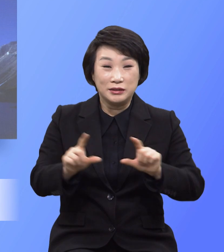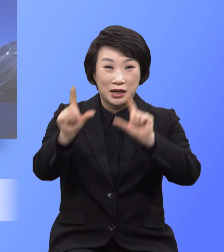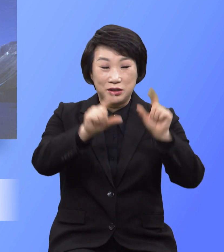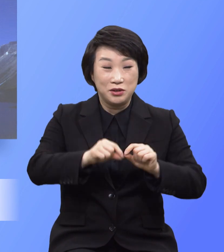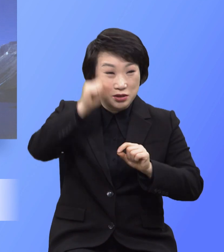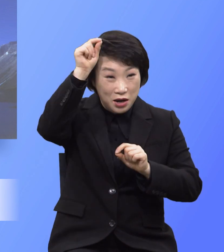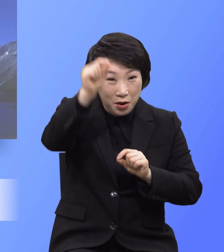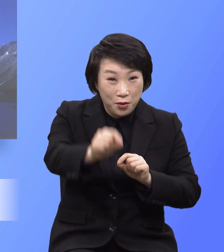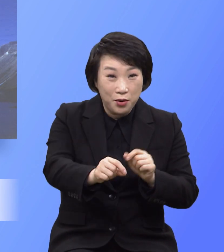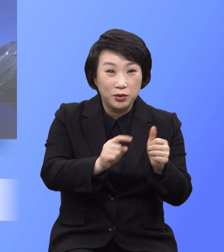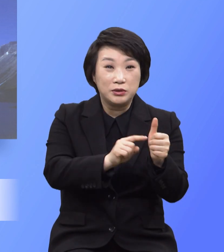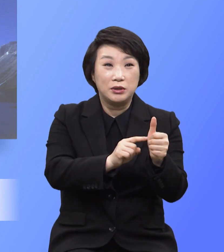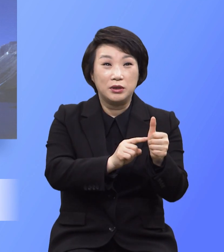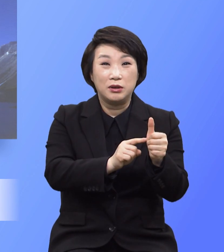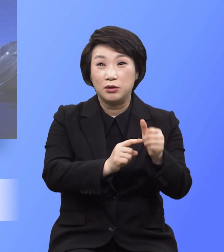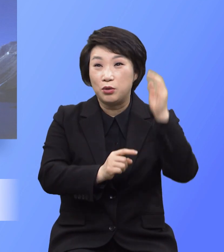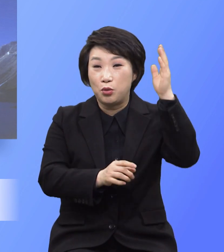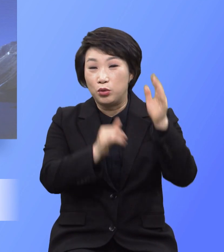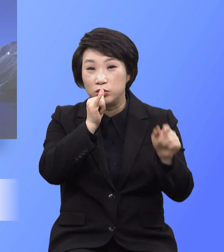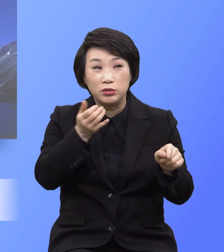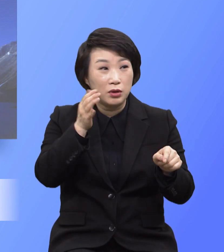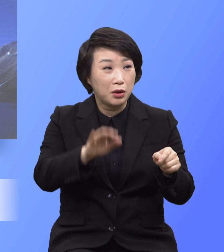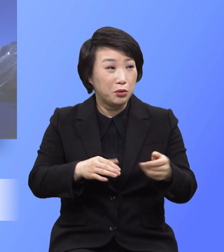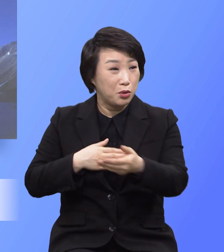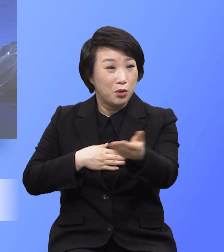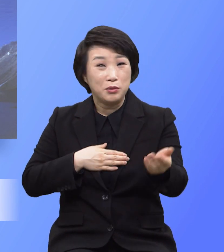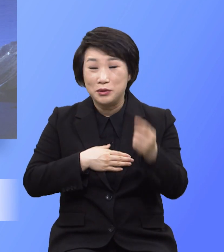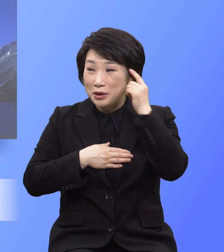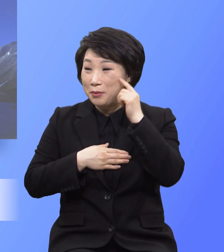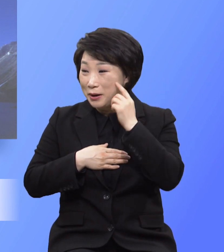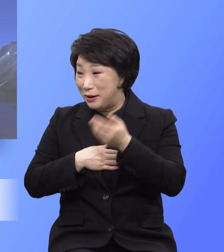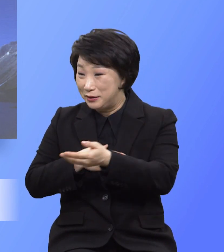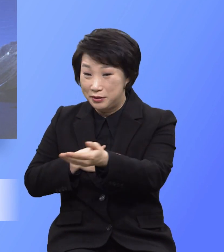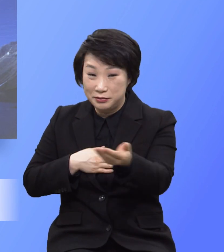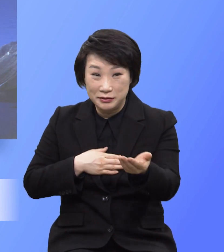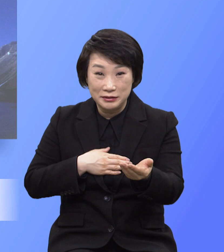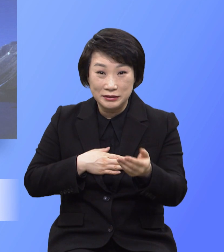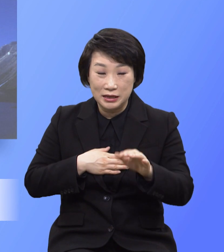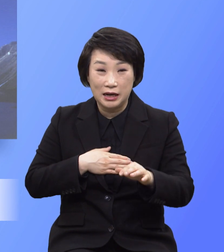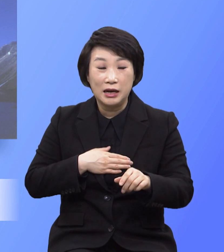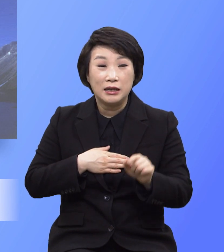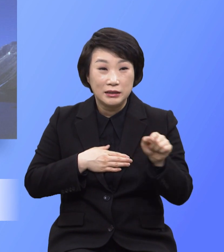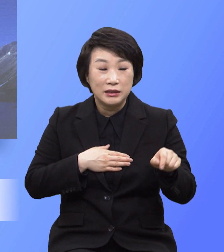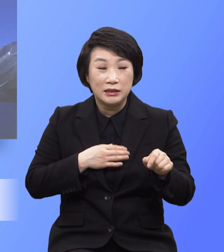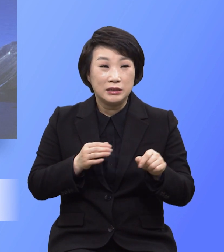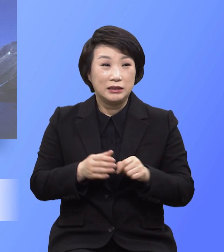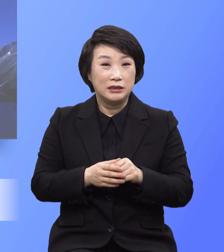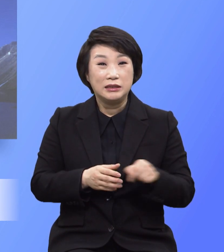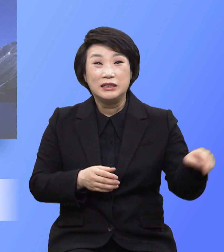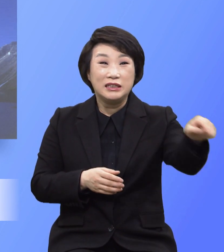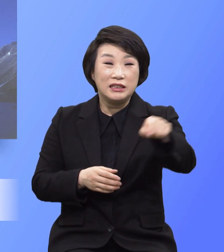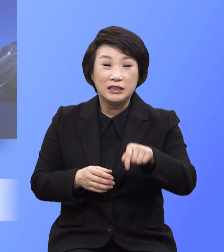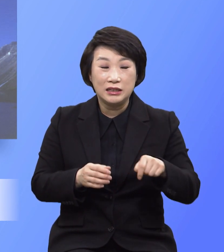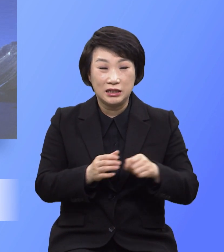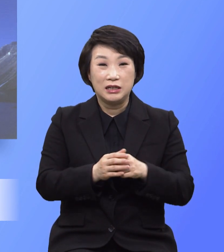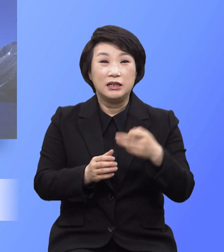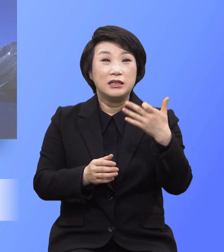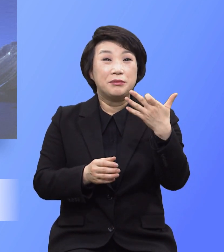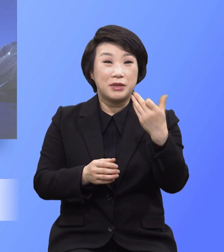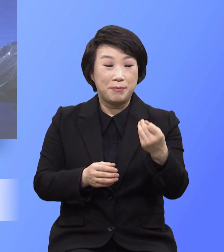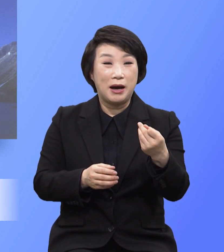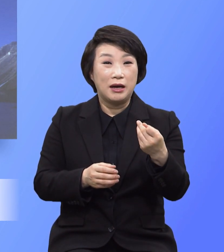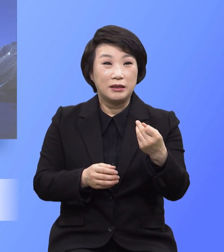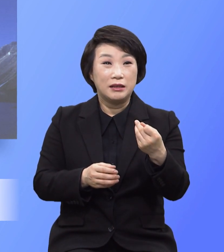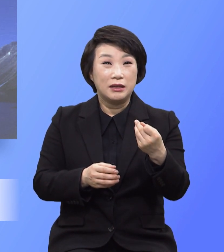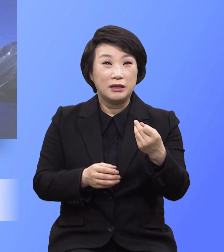영원히 사는 존재라고 하는데, 그래서 이 땅에서 그들이 말하는 14만